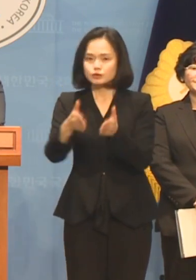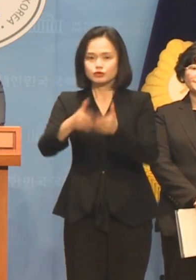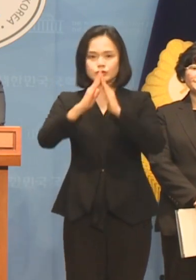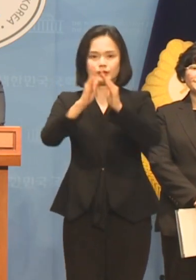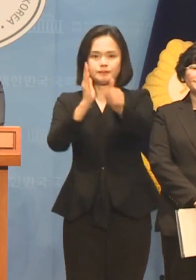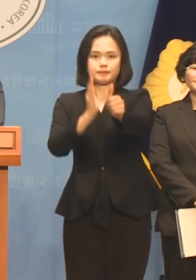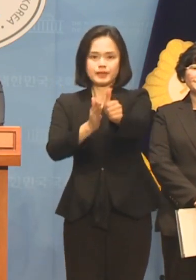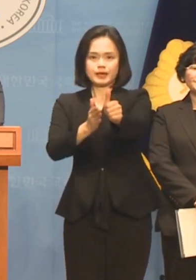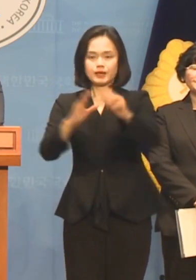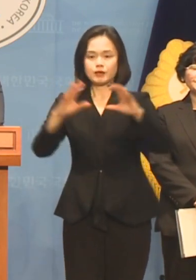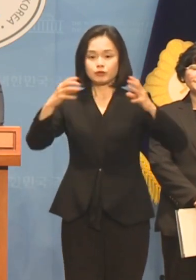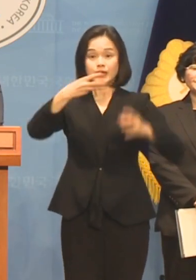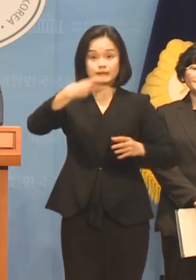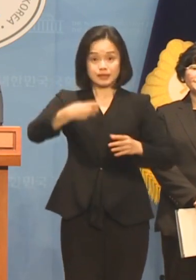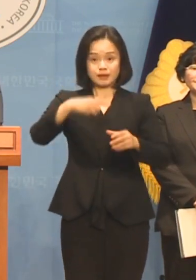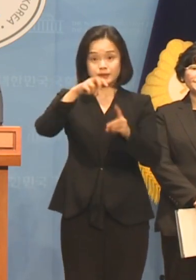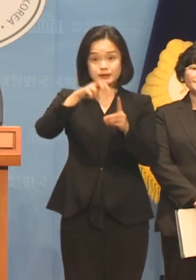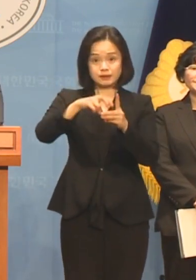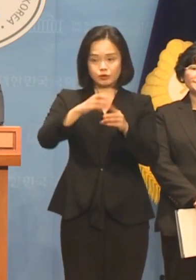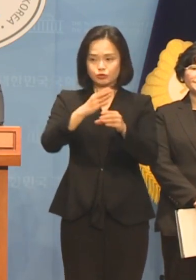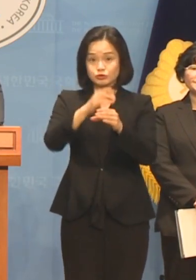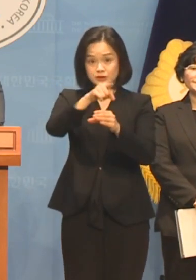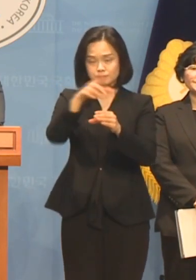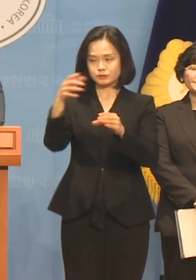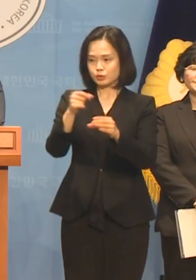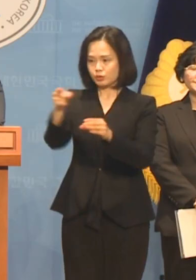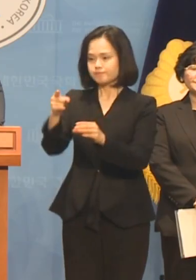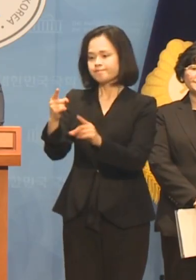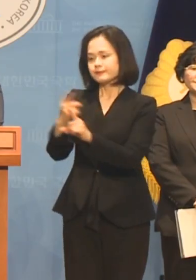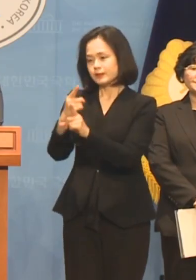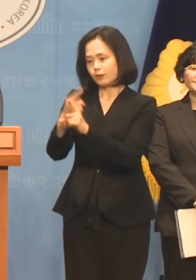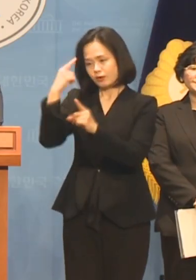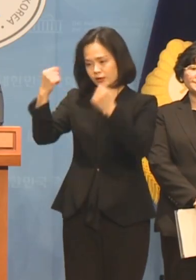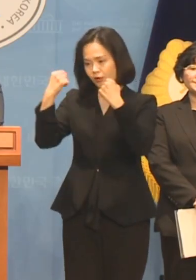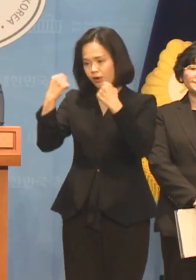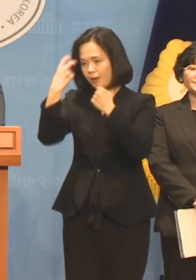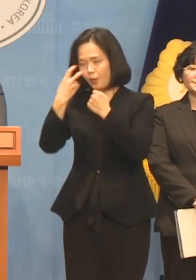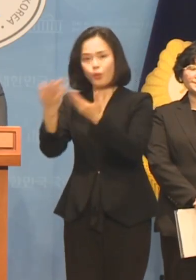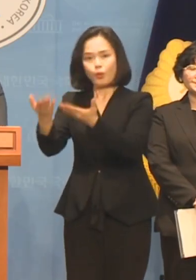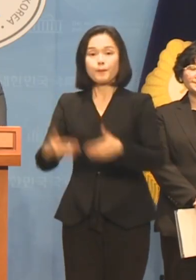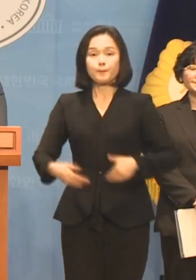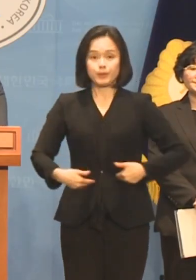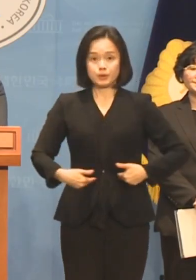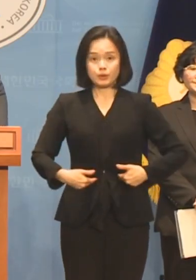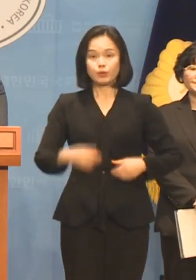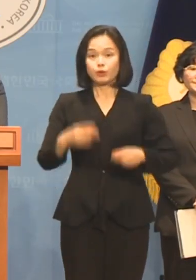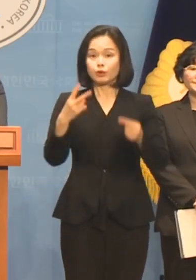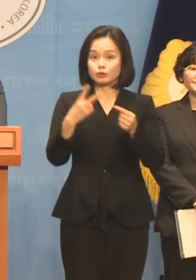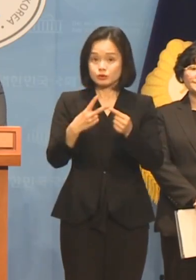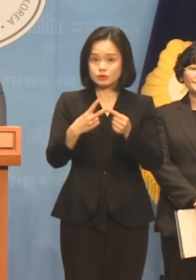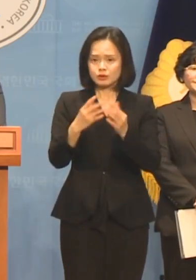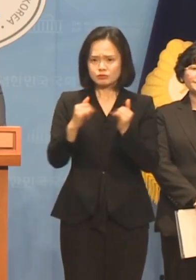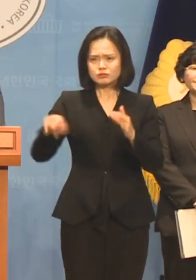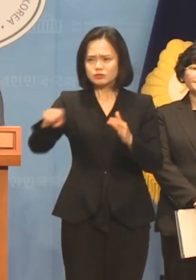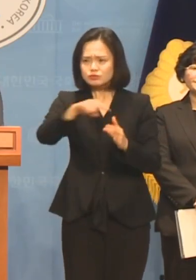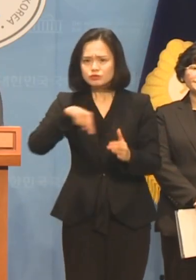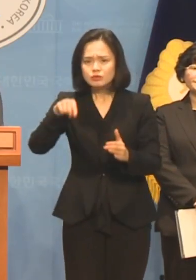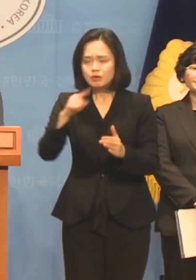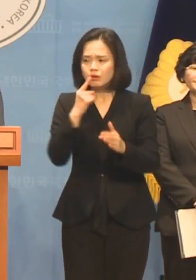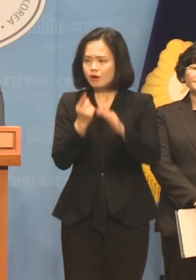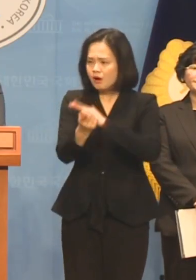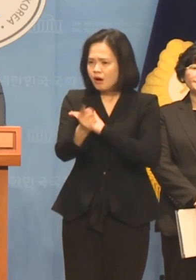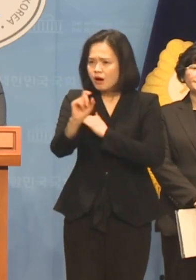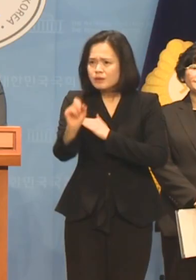중심으로 국민들을 보호해야 합니다. 둘째, 특히 우리 국민 중 계엄으로 인해 더 큰 충격과 고통을